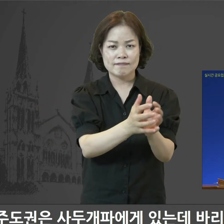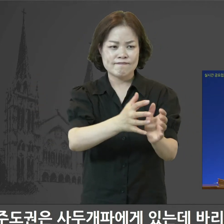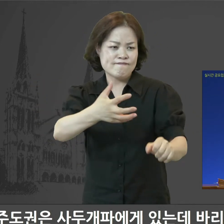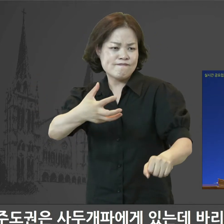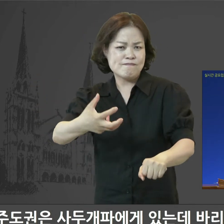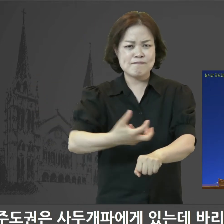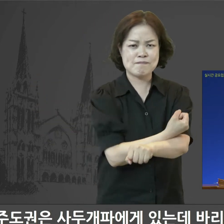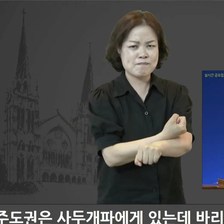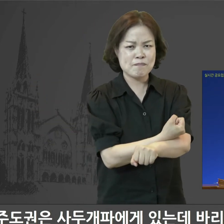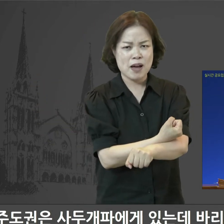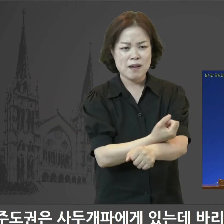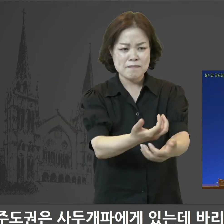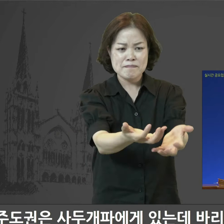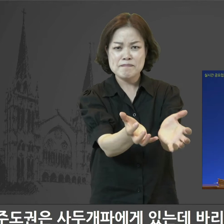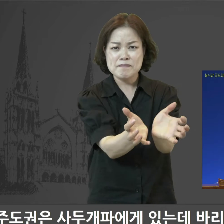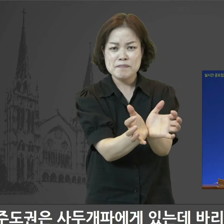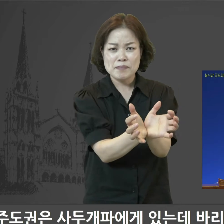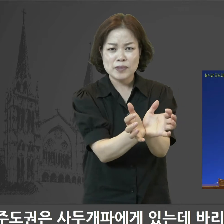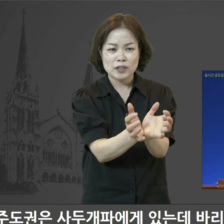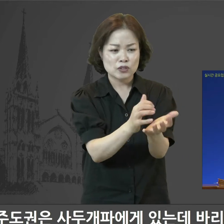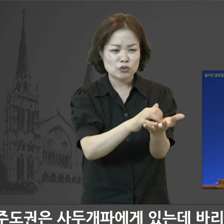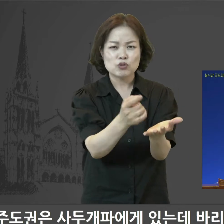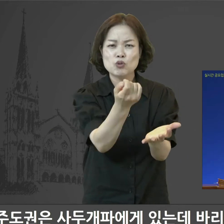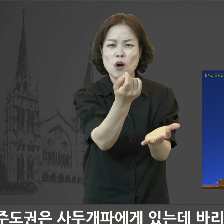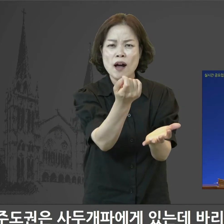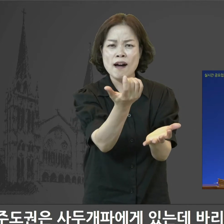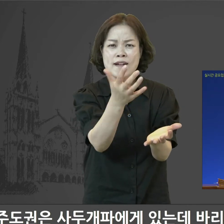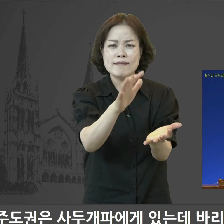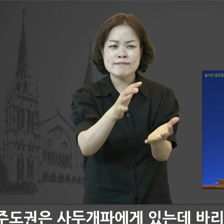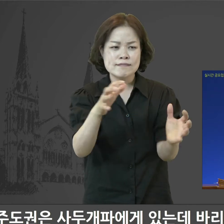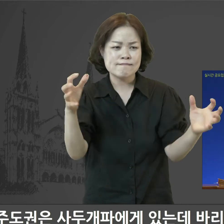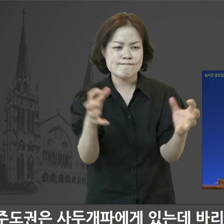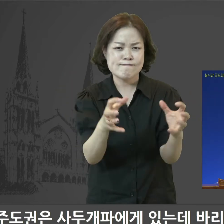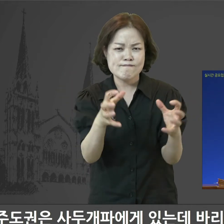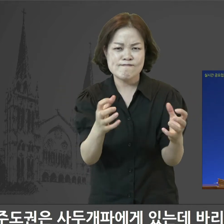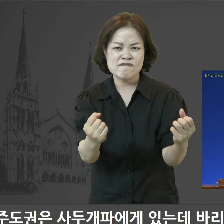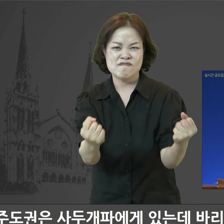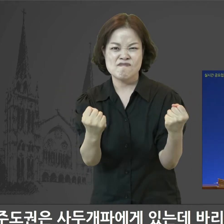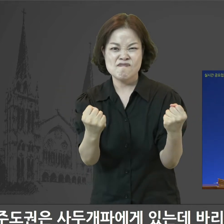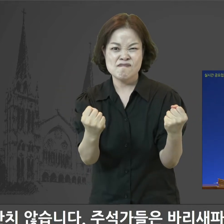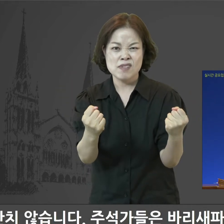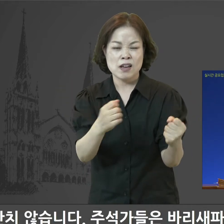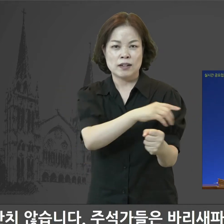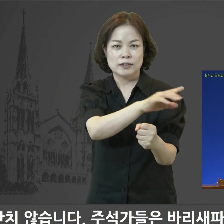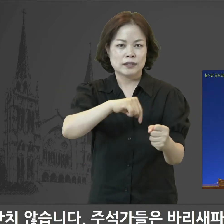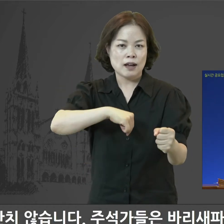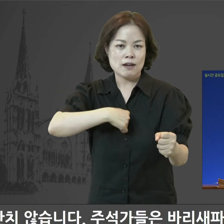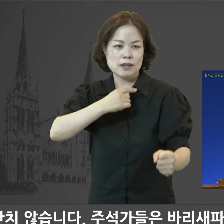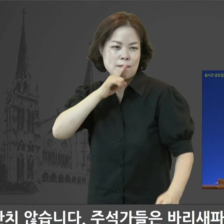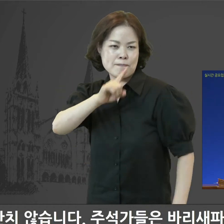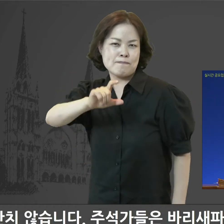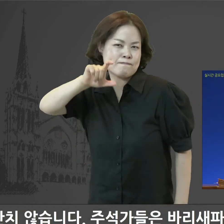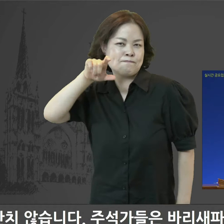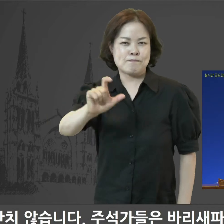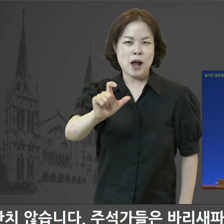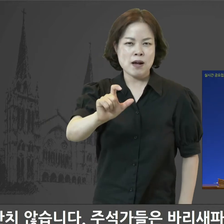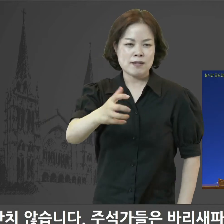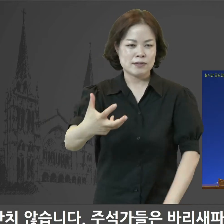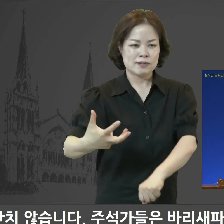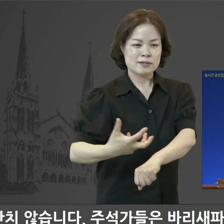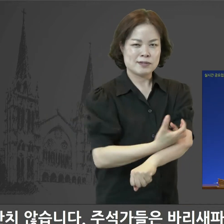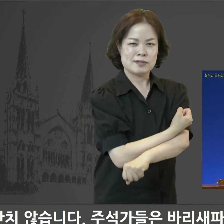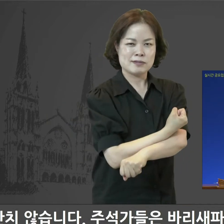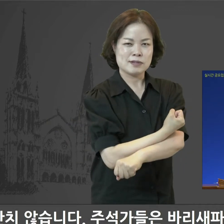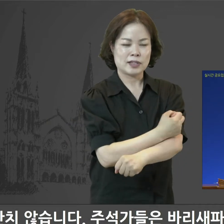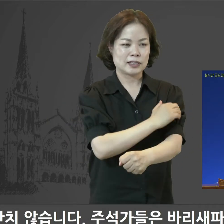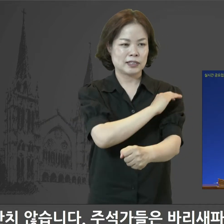강렬한 바리새파였다. 비록 수는 적었지만 아주 똘똘 뭉쳐가지고 자신의 주장을 충분히 하는 영향력이